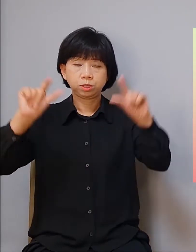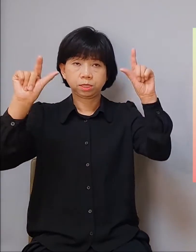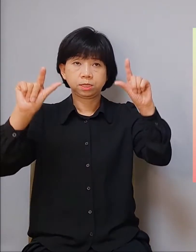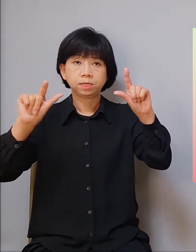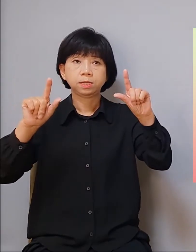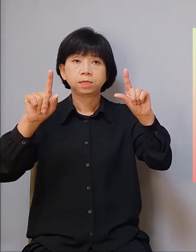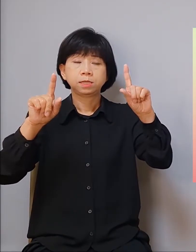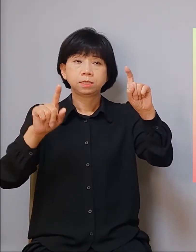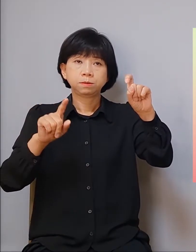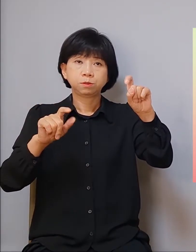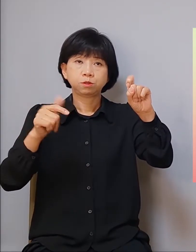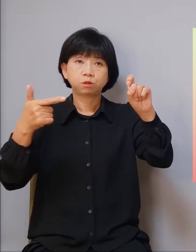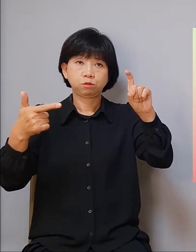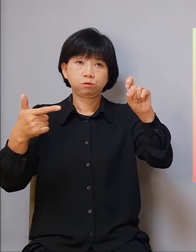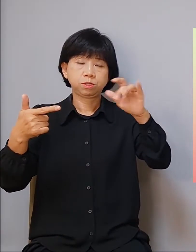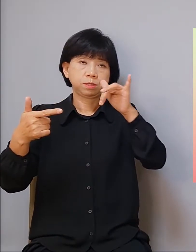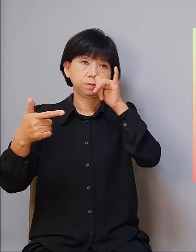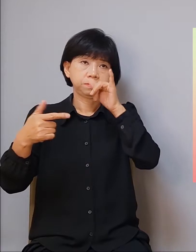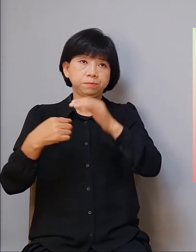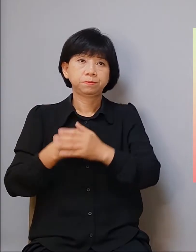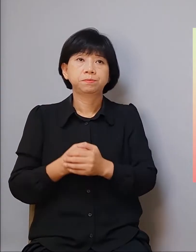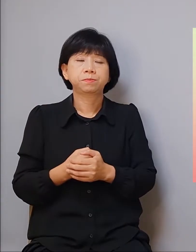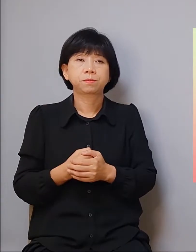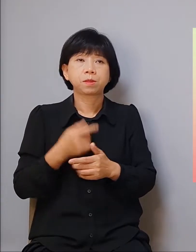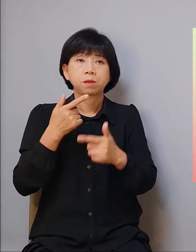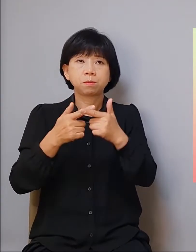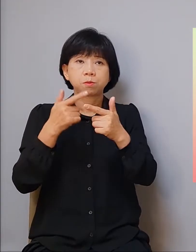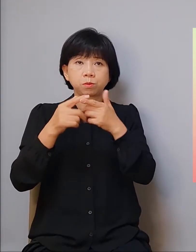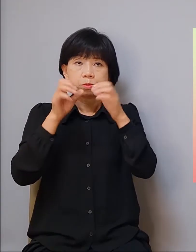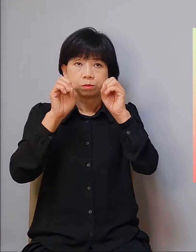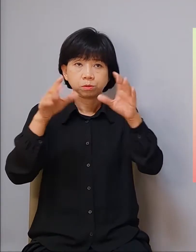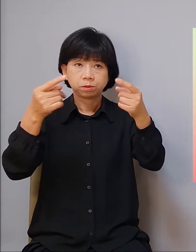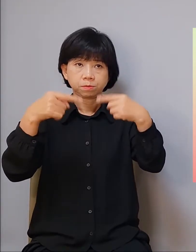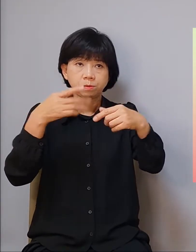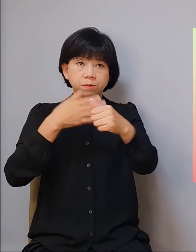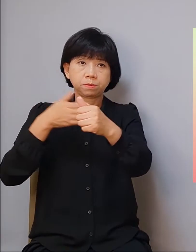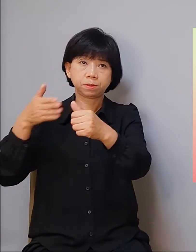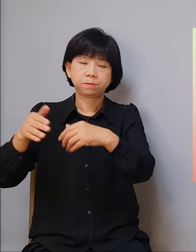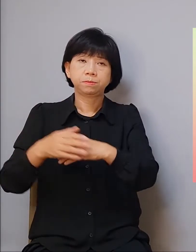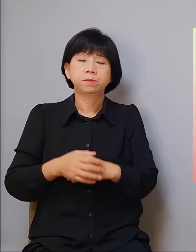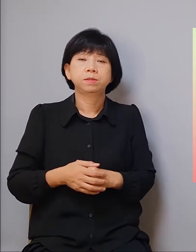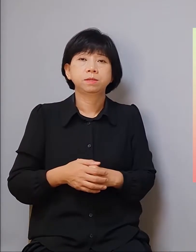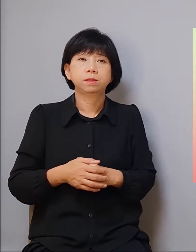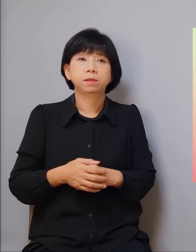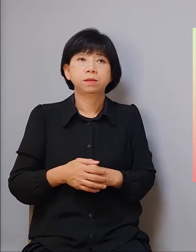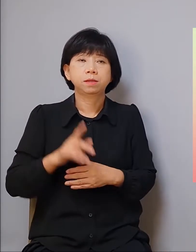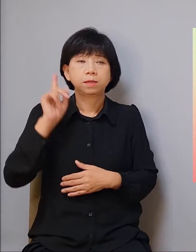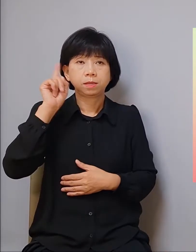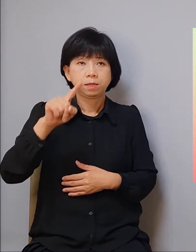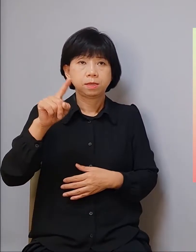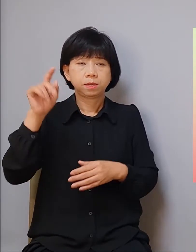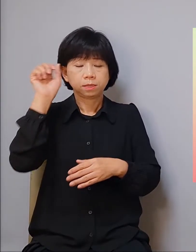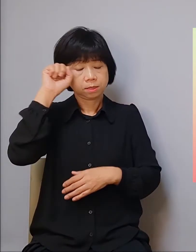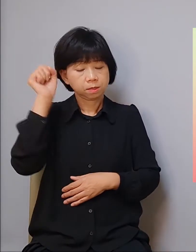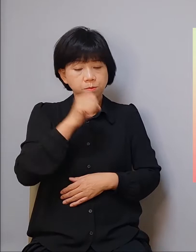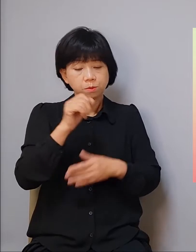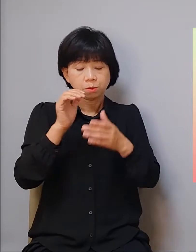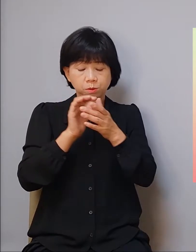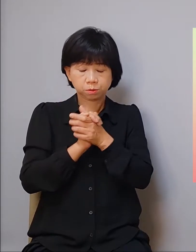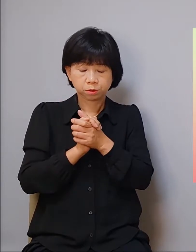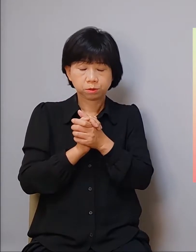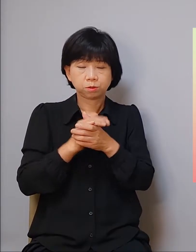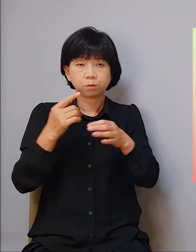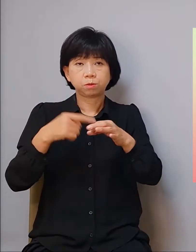참여 바랍니다. 마을별 전도팀 지역과 명단을 제출 바랍니다. 내일 새벽부터 기도